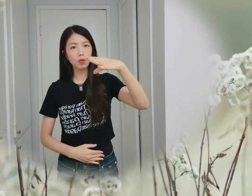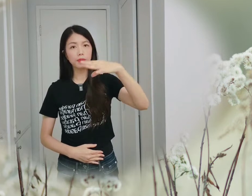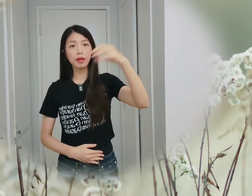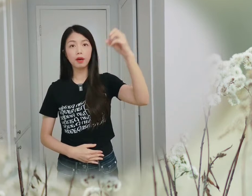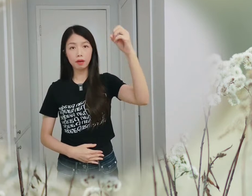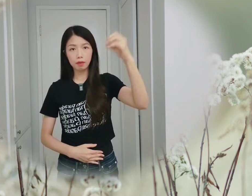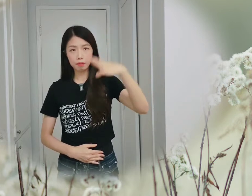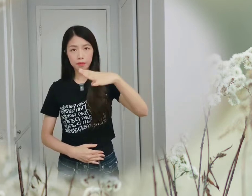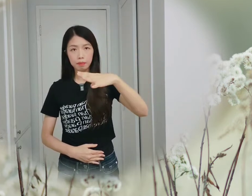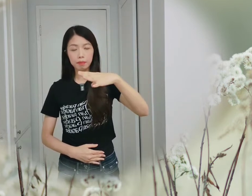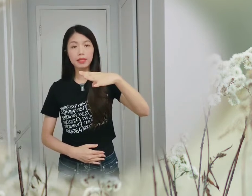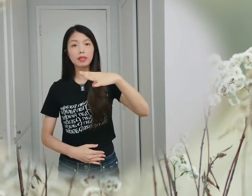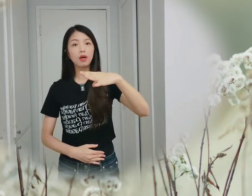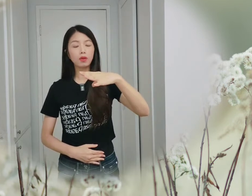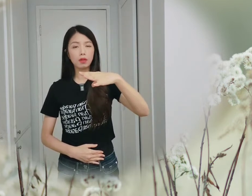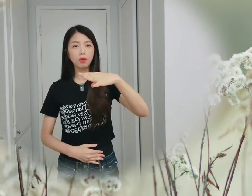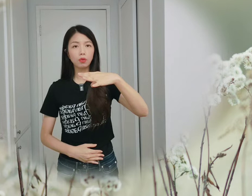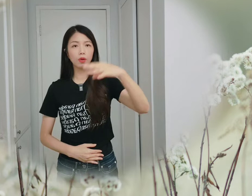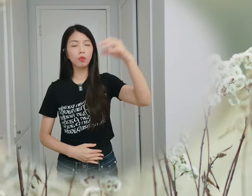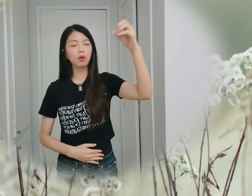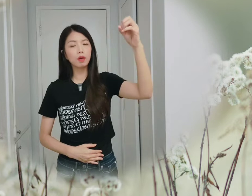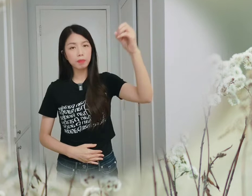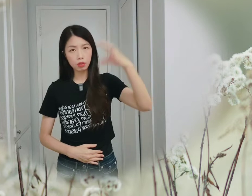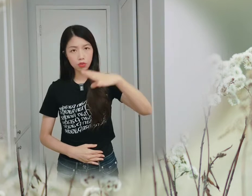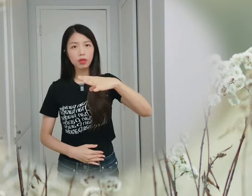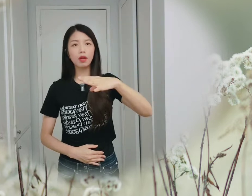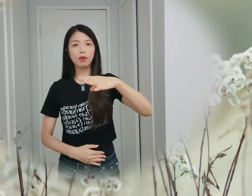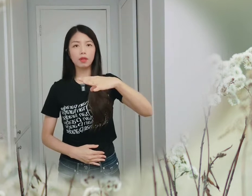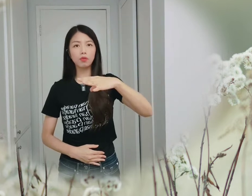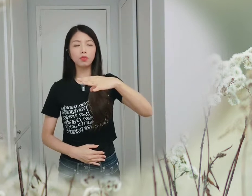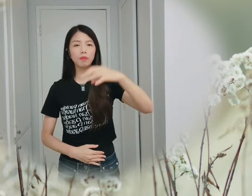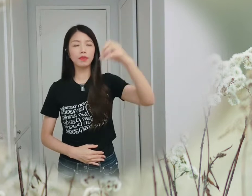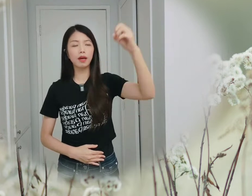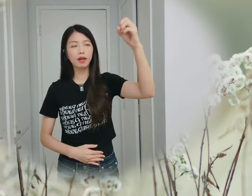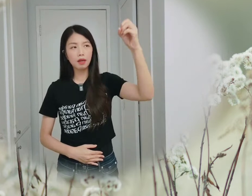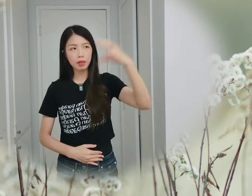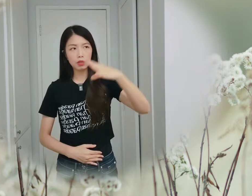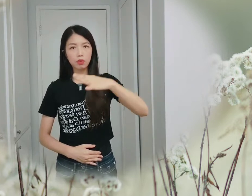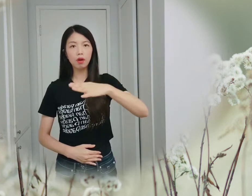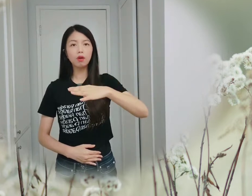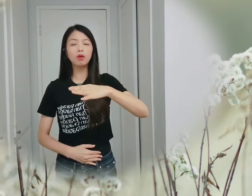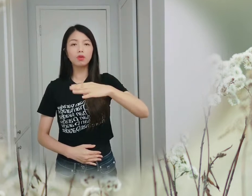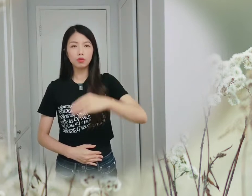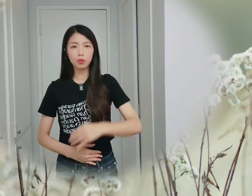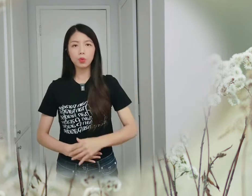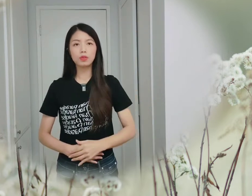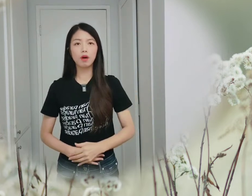피면서 내려오시면 돼요. 비치라고 하는 뜻의 수어도 되고 비추다라고 하는 뜻의 수어도 됩니다.